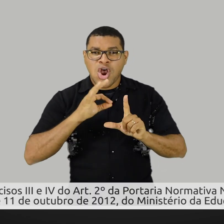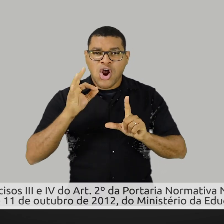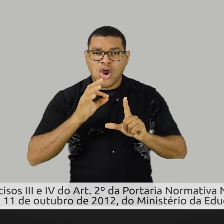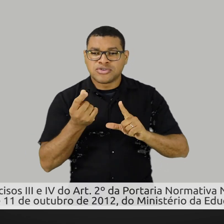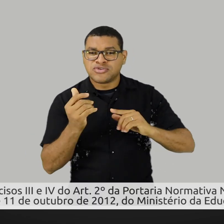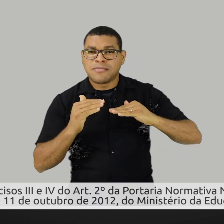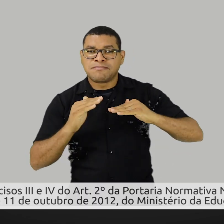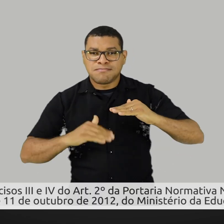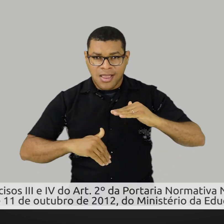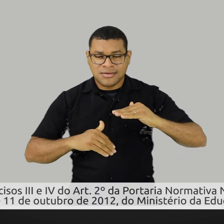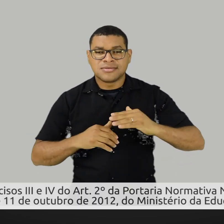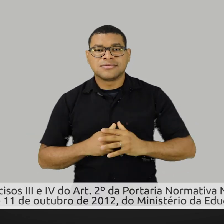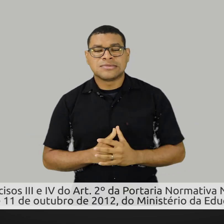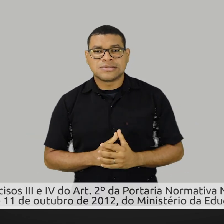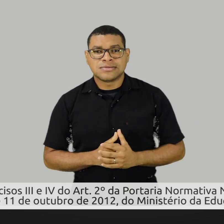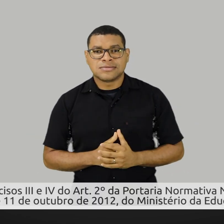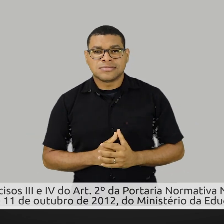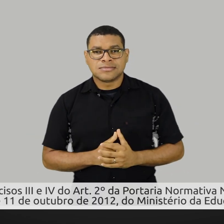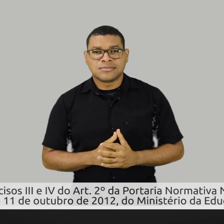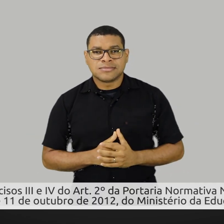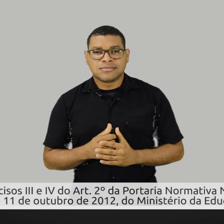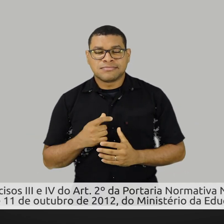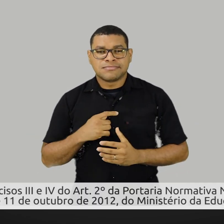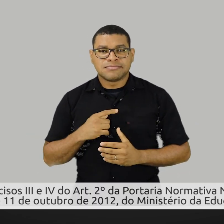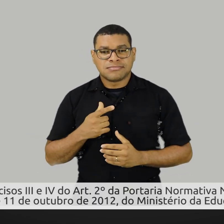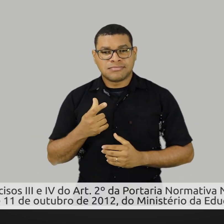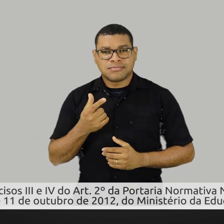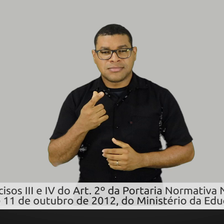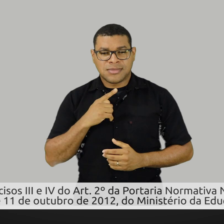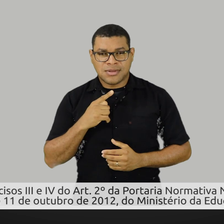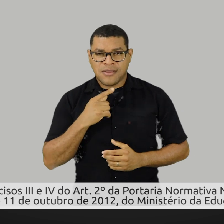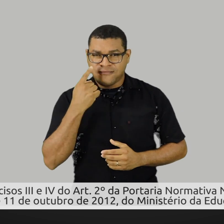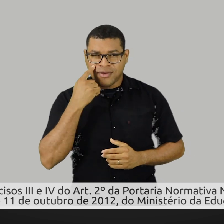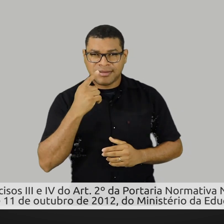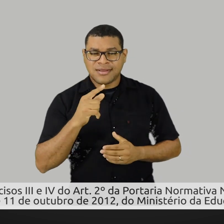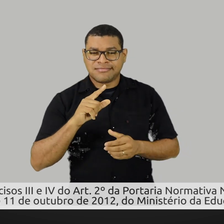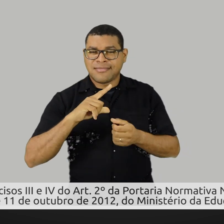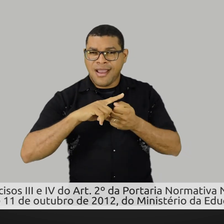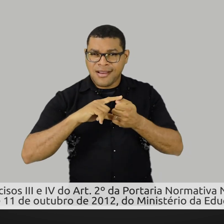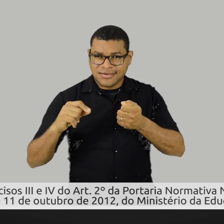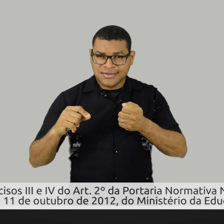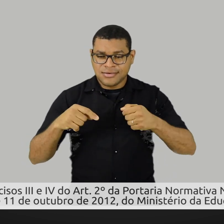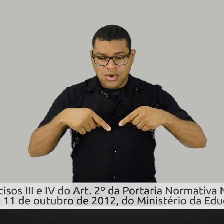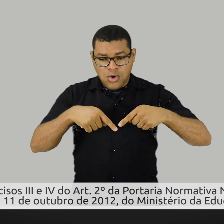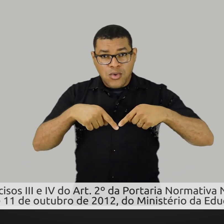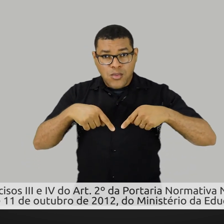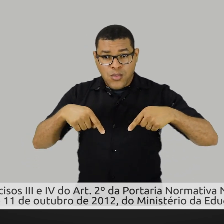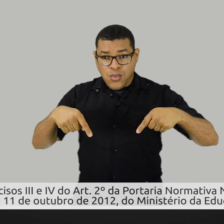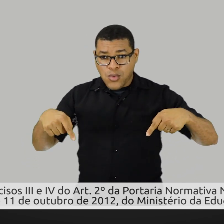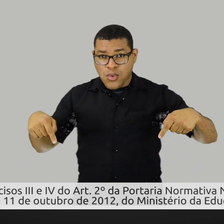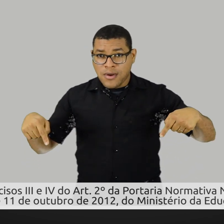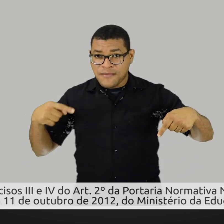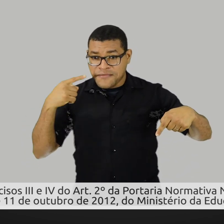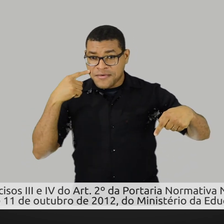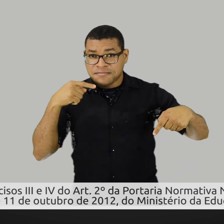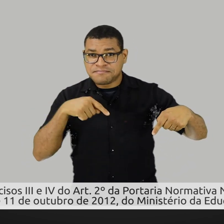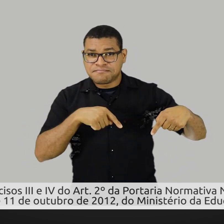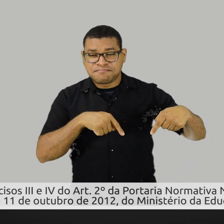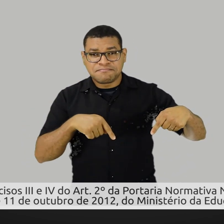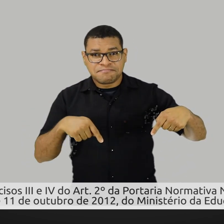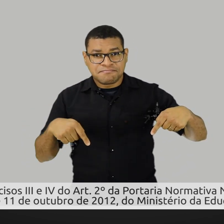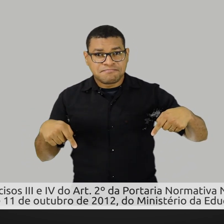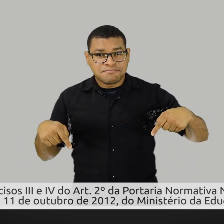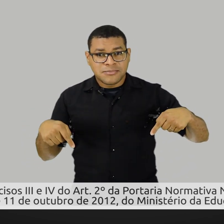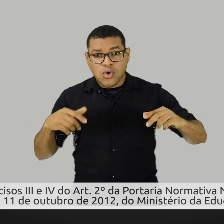os incisos 3º e 4º do artigo 2º da portaria normativa de número 18 de